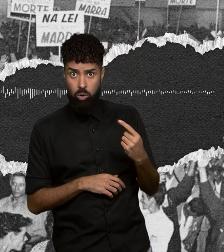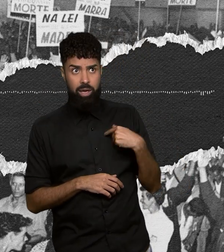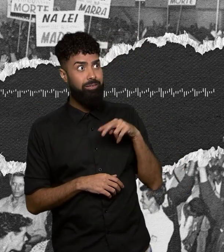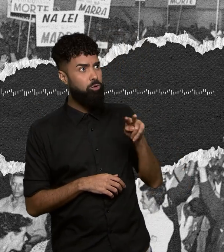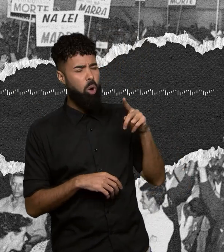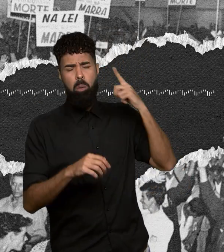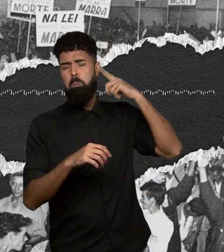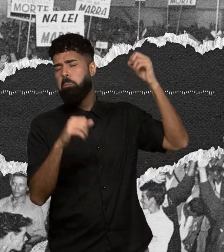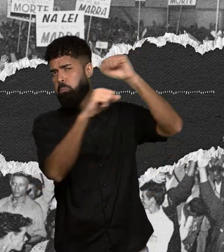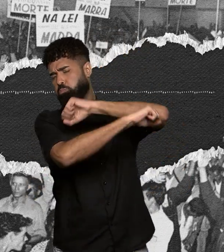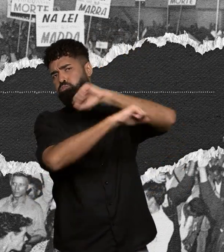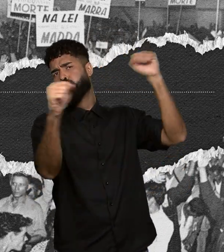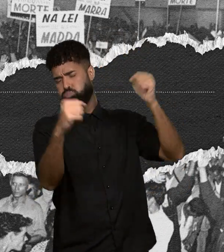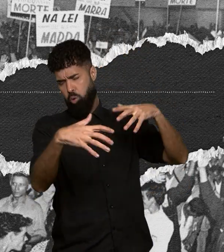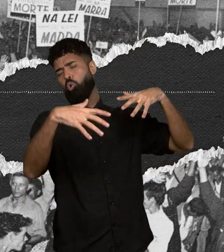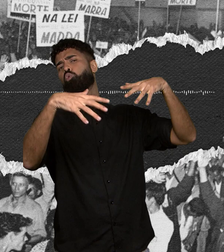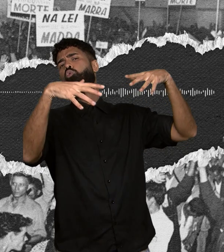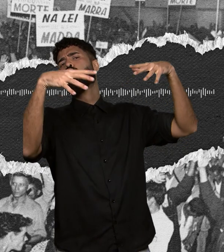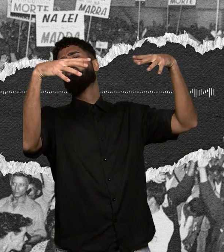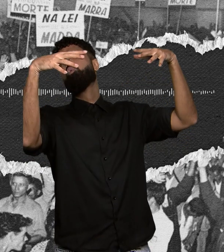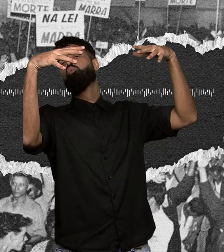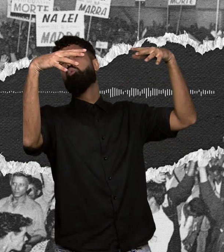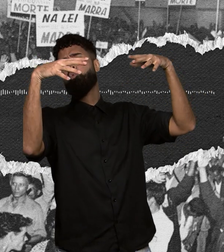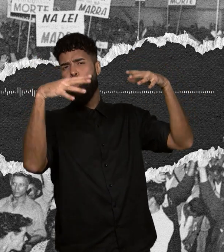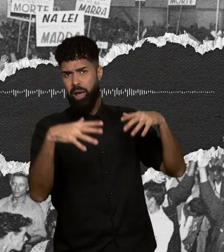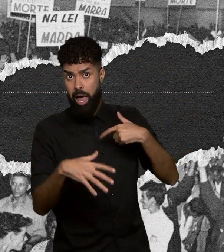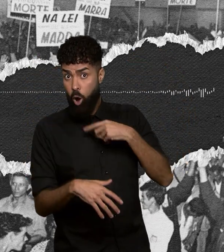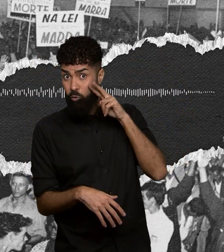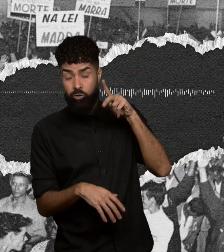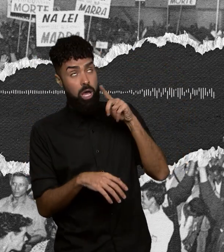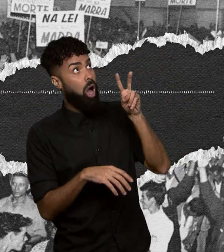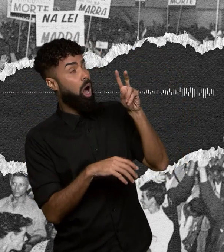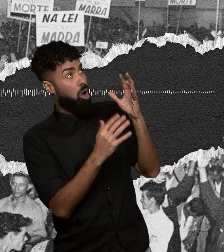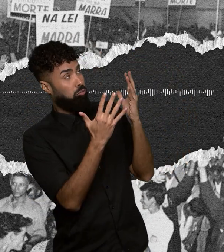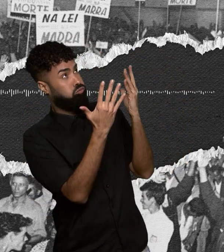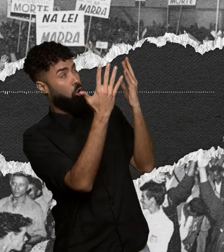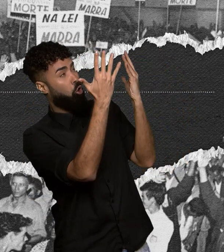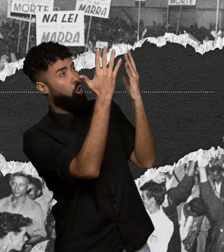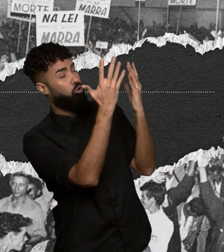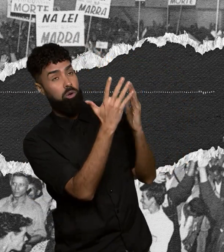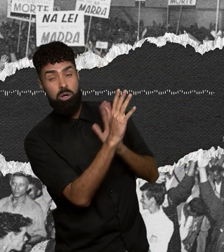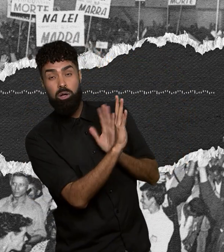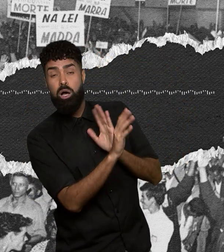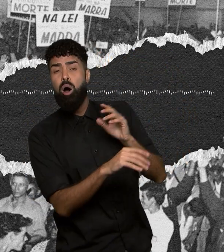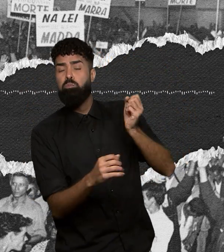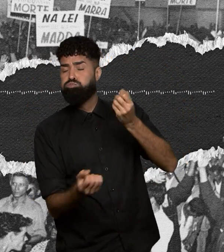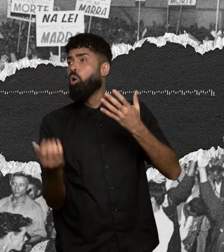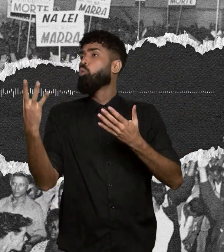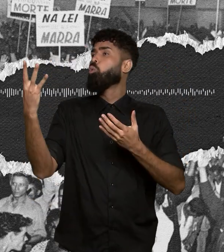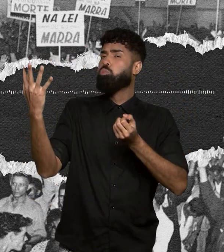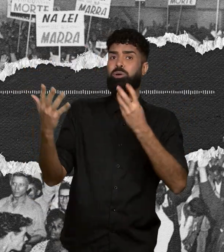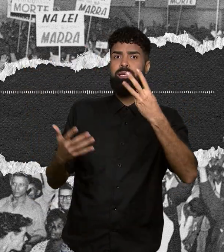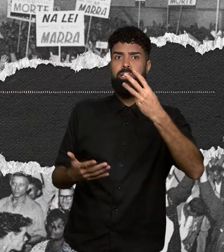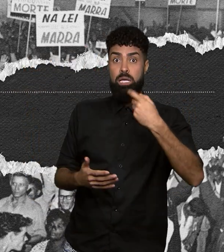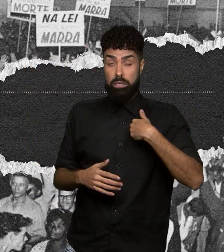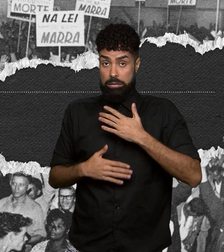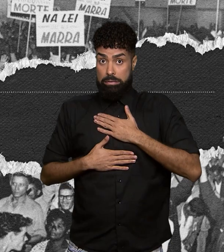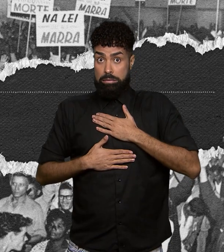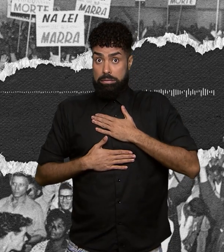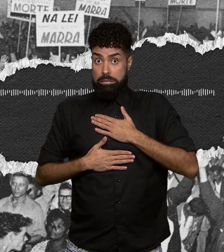primeira explosão aquela labare daí deu a terceira explosão eu